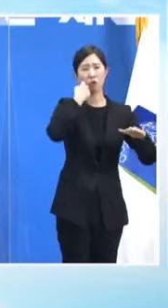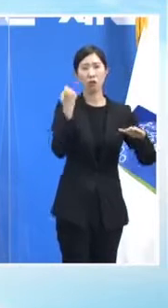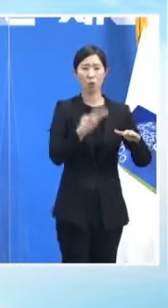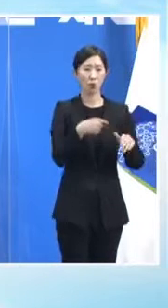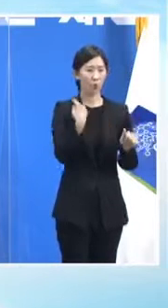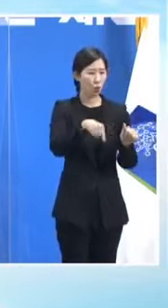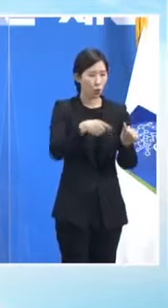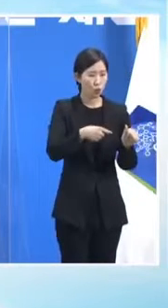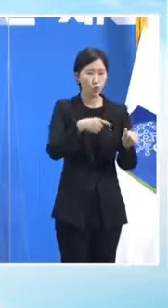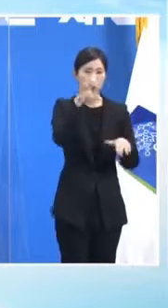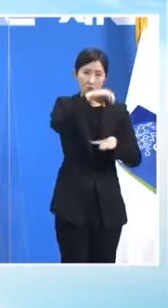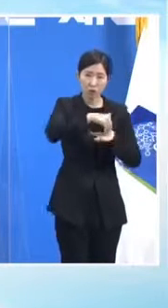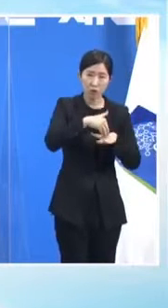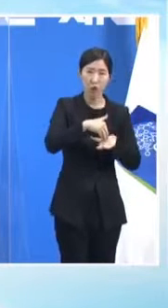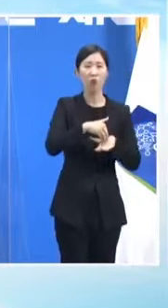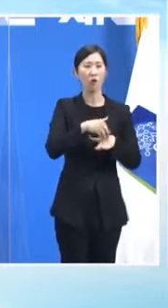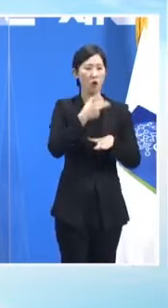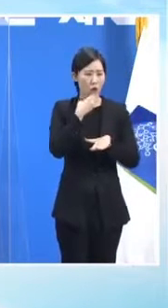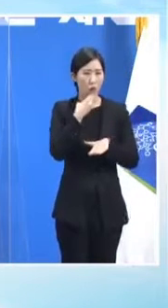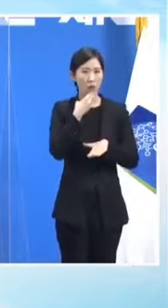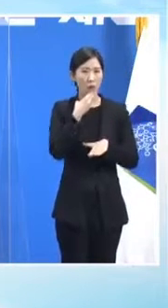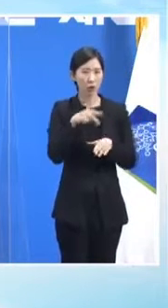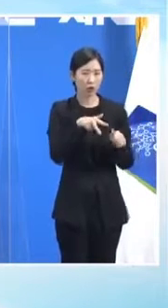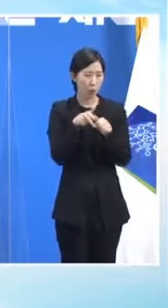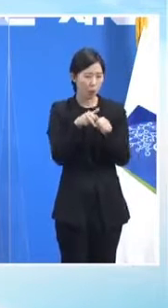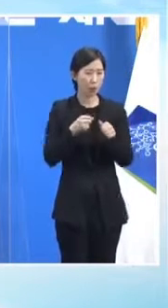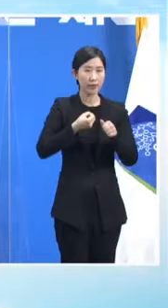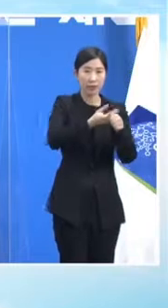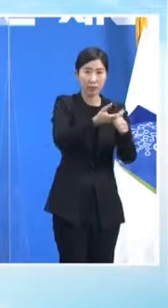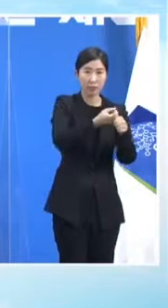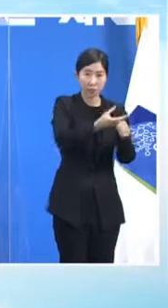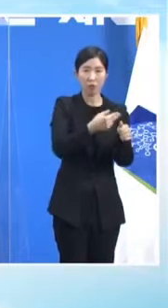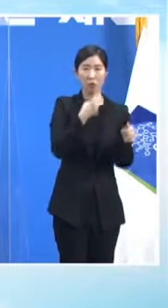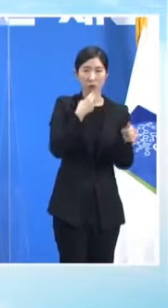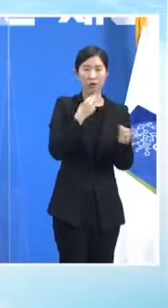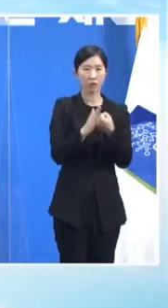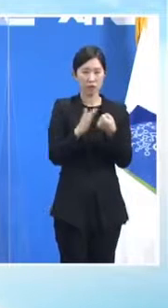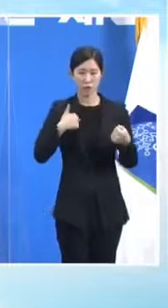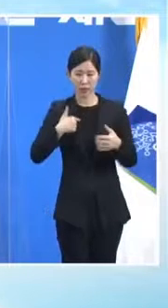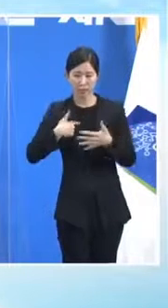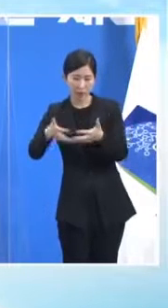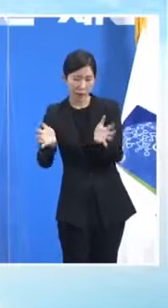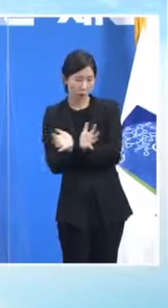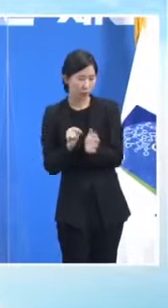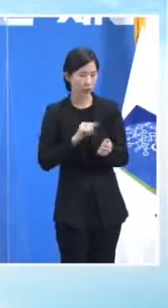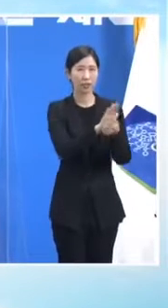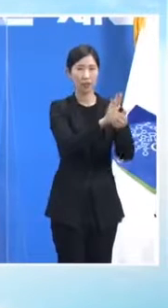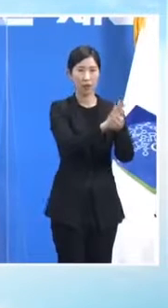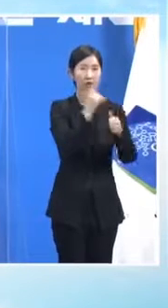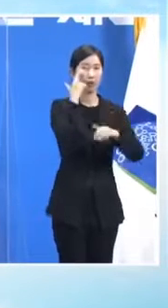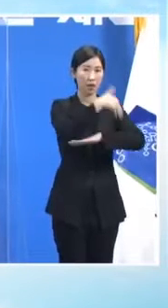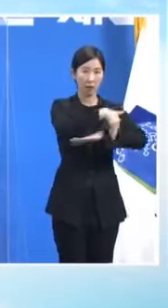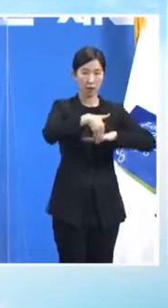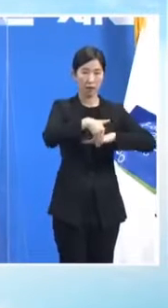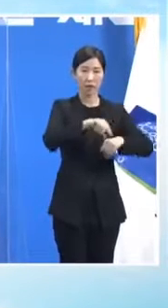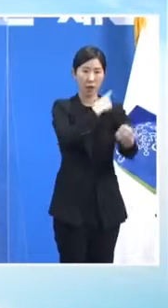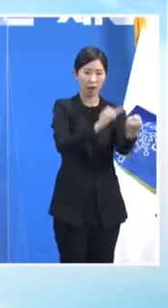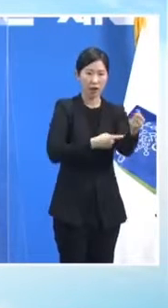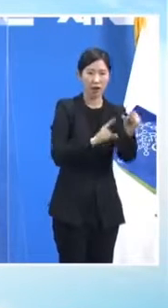기회, 각종 정보 등의 제공을 통하여 프리랜서의 역량을 제고하고 실태조사를 통해서